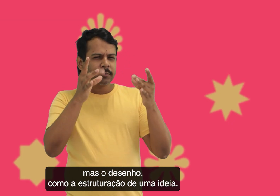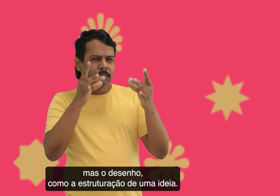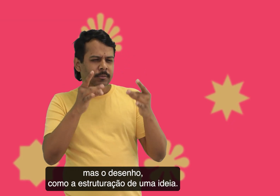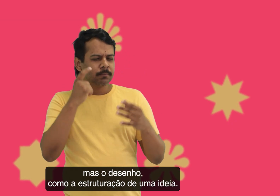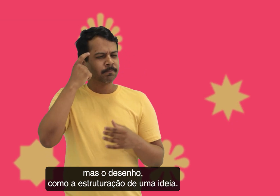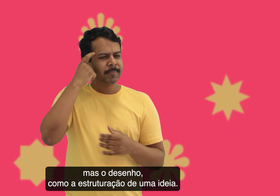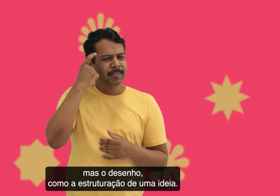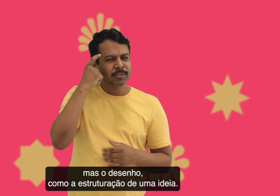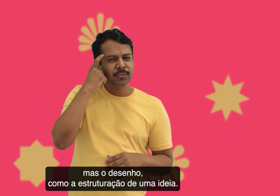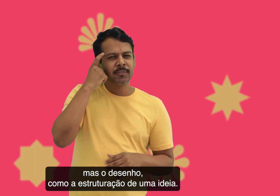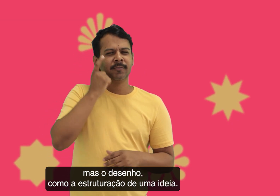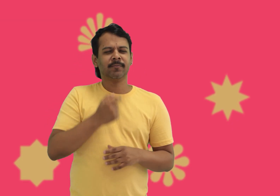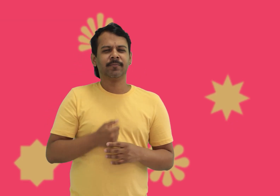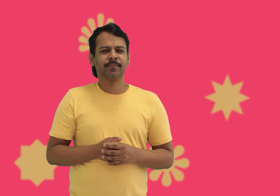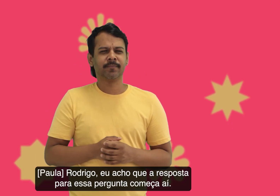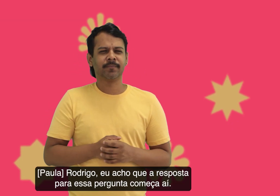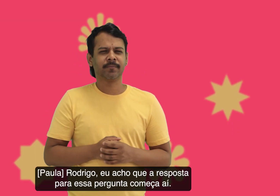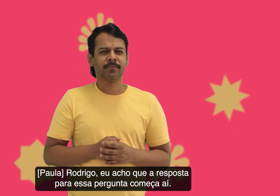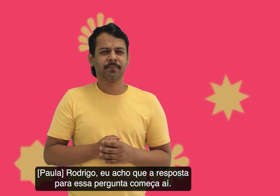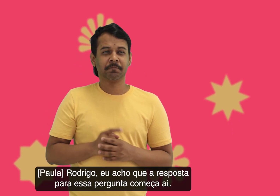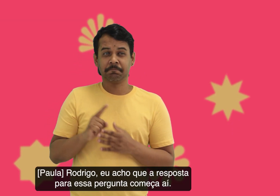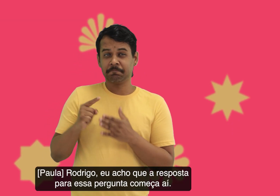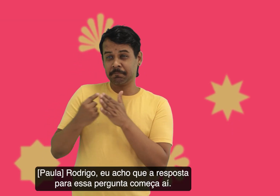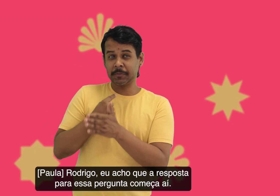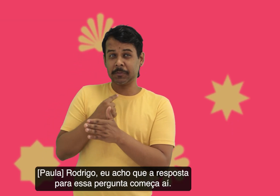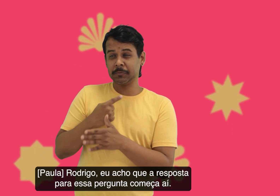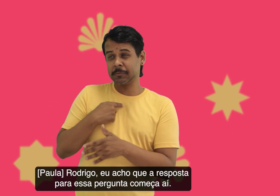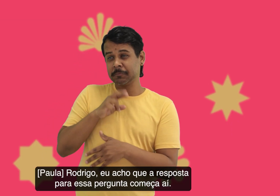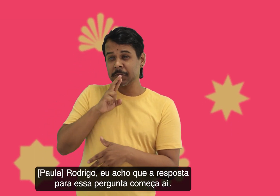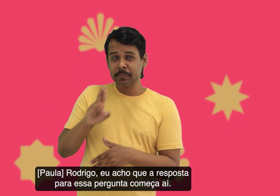a estruturação de uma ideia. Rodrigo, eu acho que a resposta para a